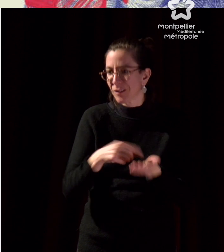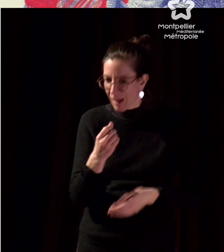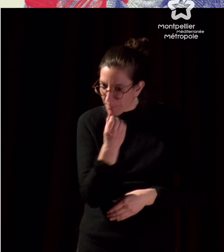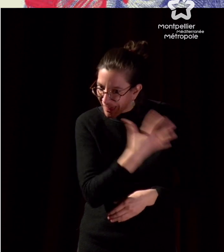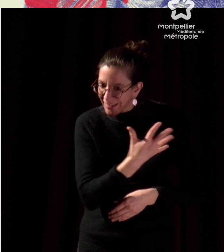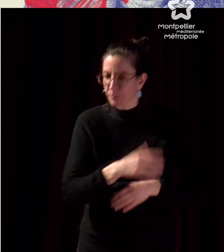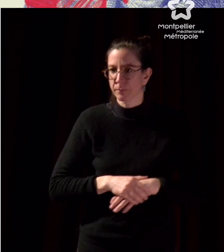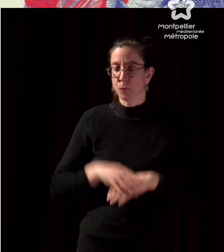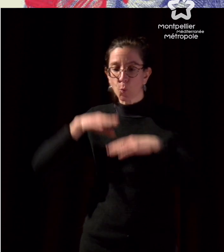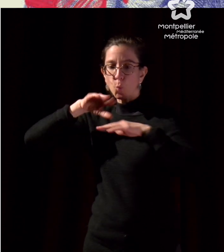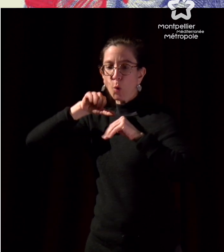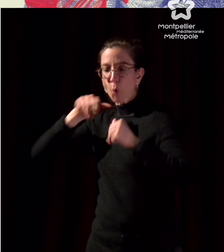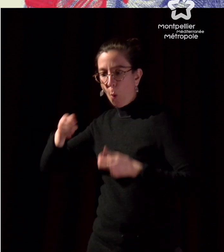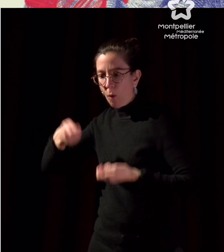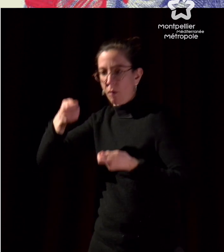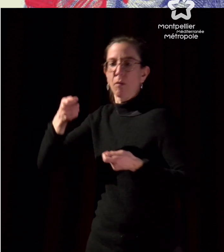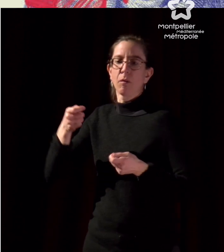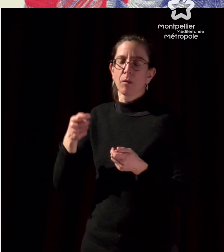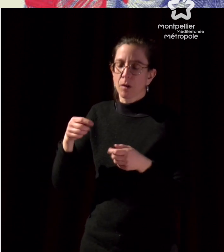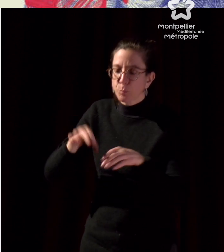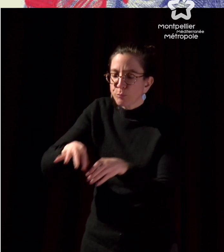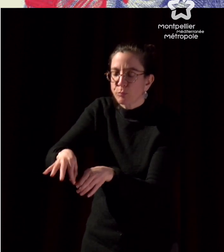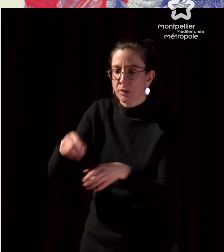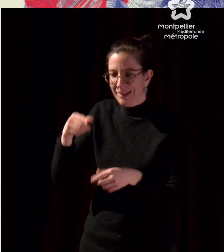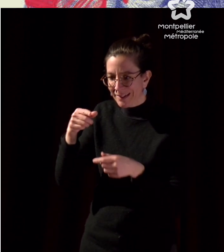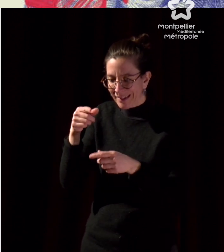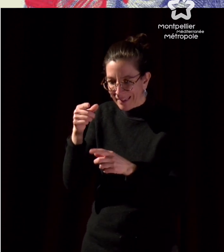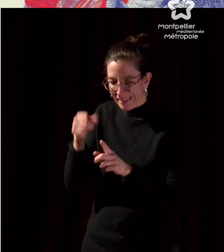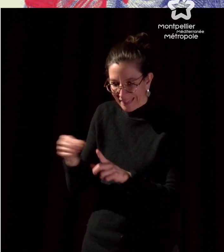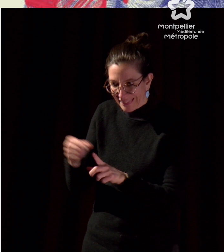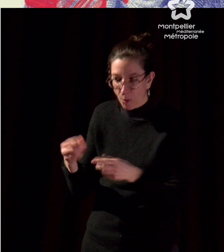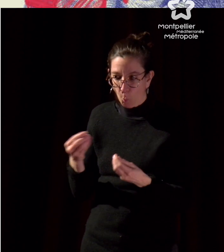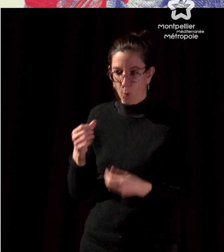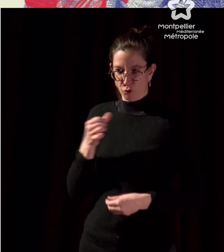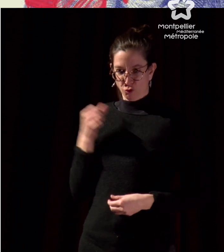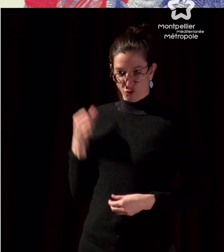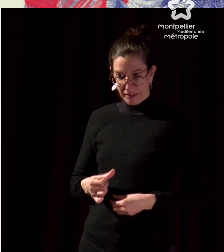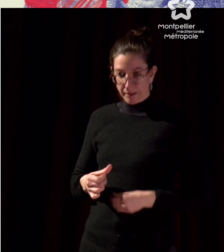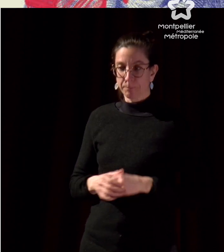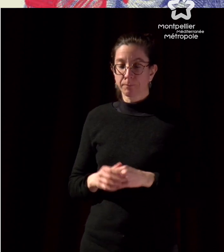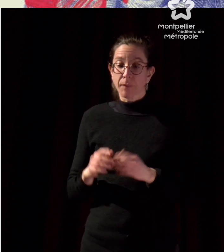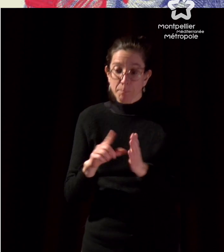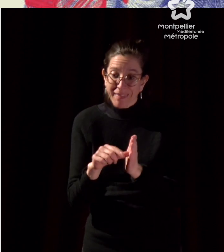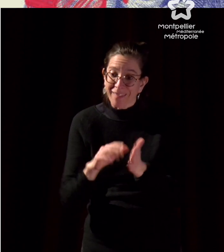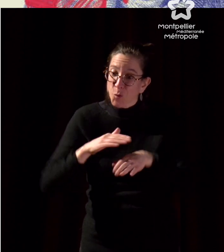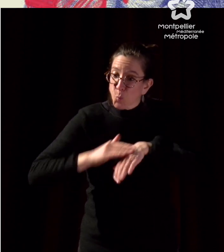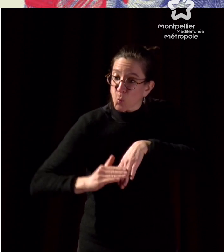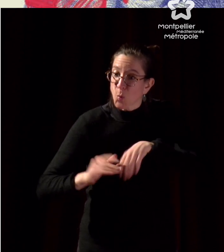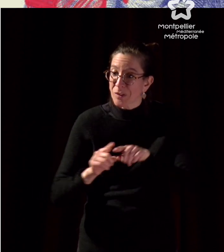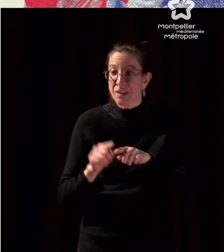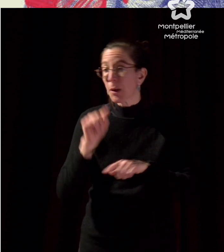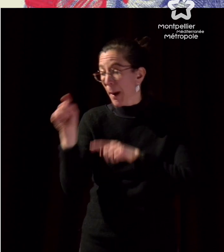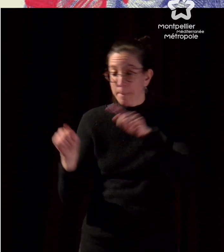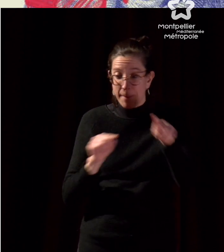et le riz, c'est en Chine. Vous avez la domestication de la patate douce à d'autres endroits, etc. Donc, il y a